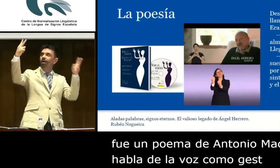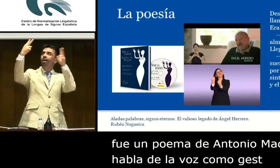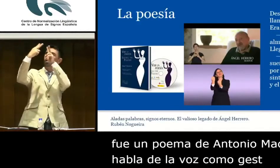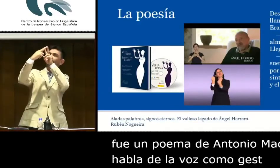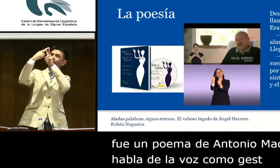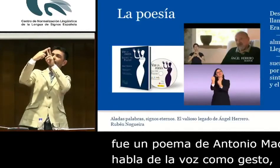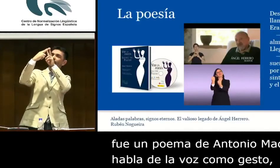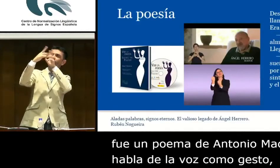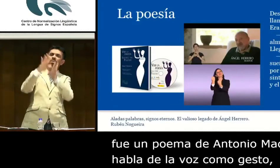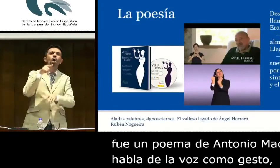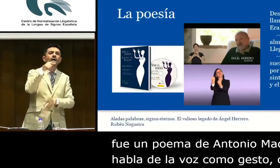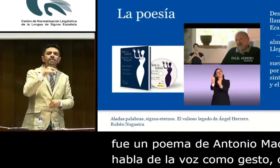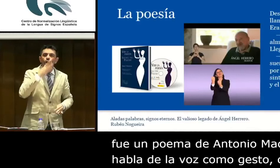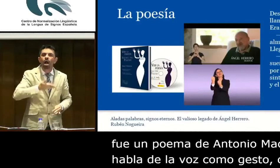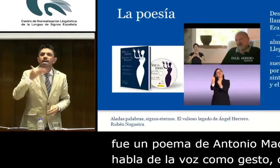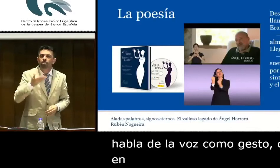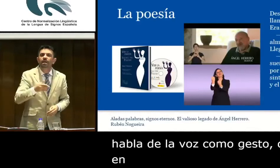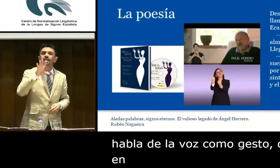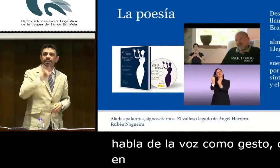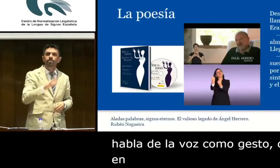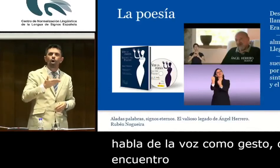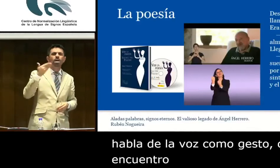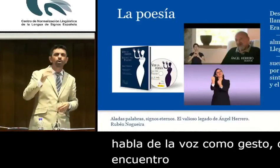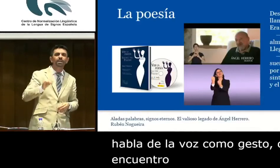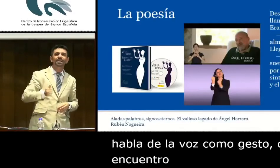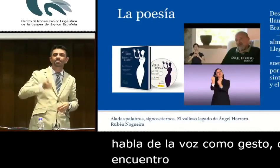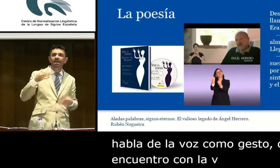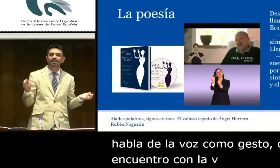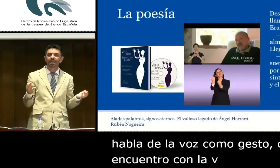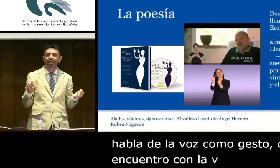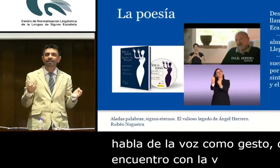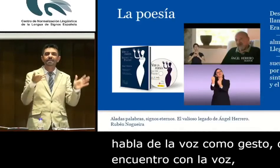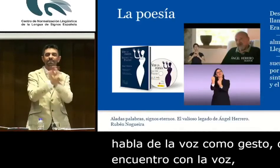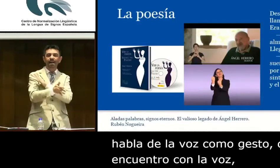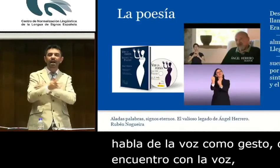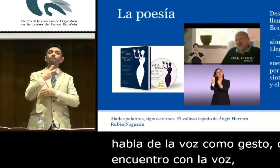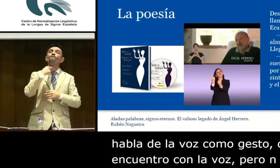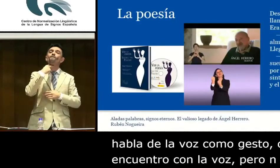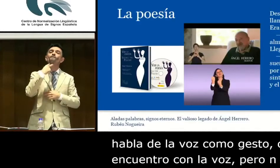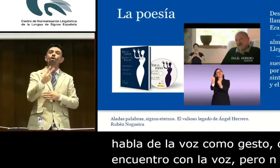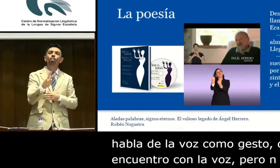Pero no es eso lo que importa. Lo que importa es el gesto de esa voz,